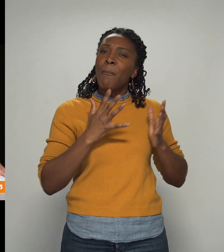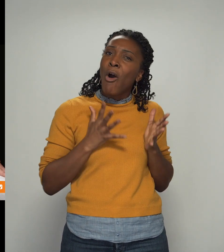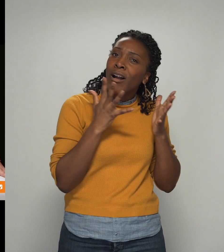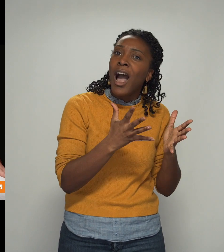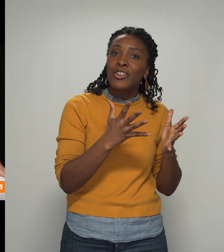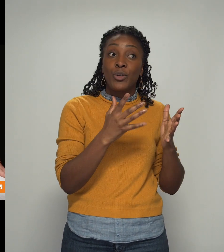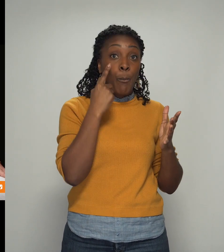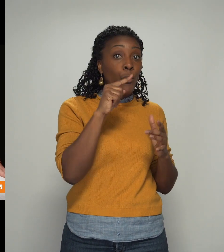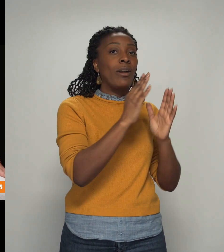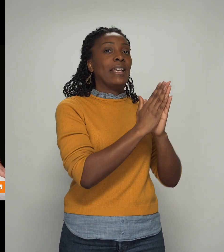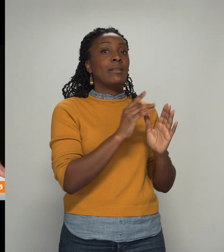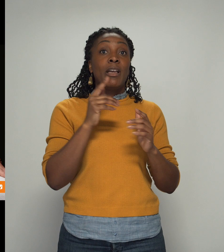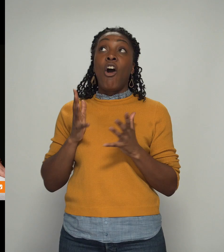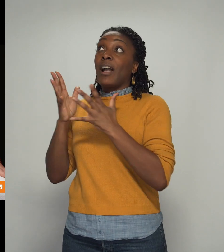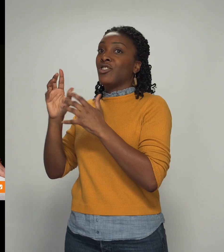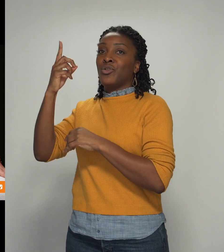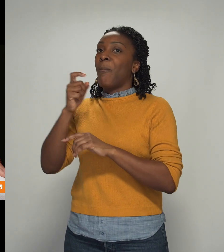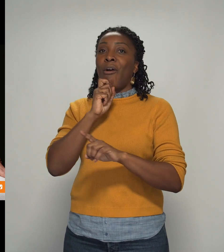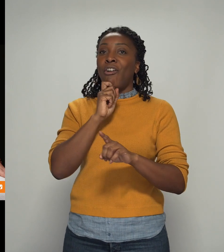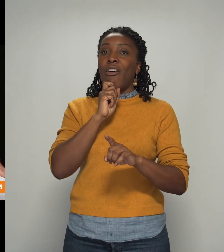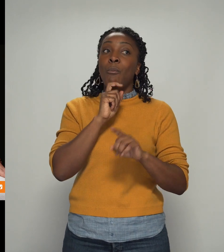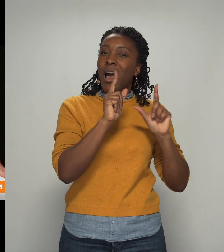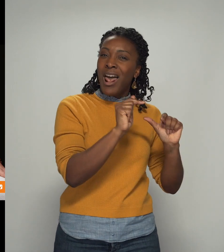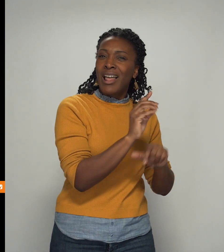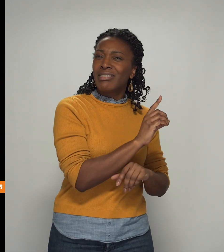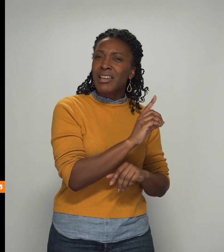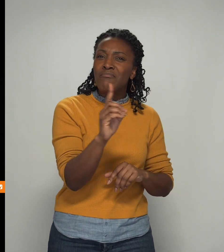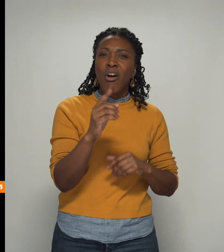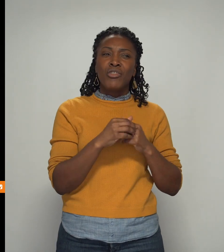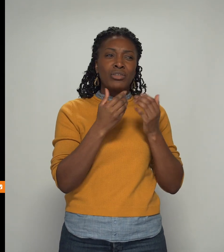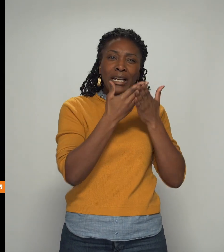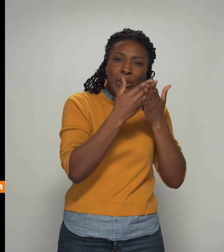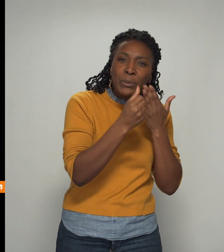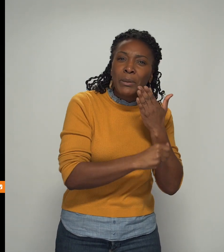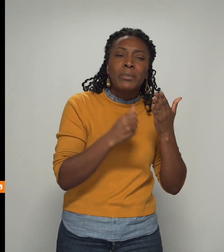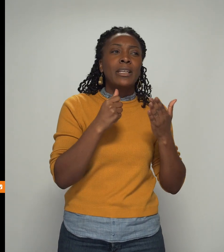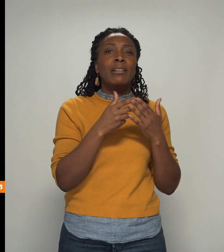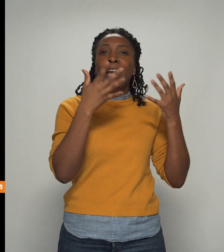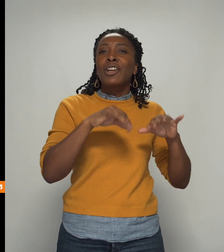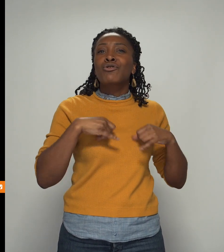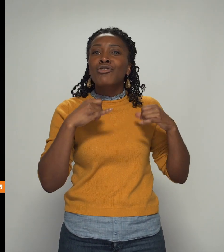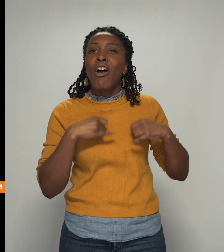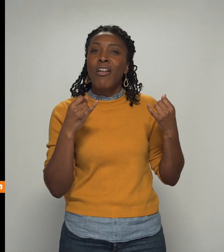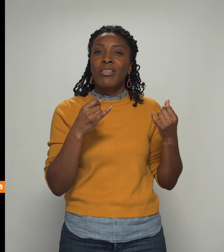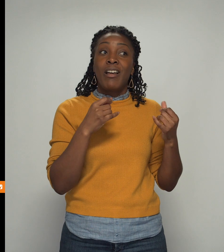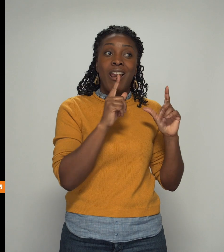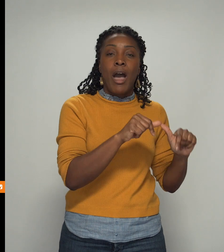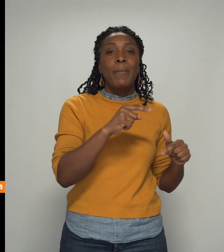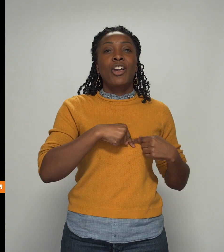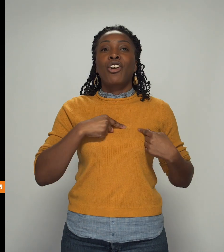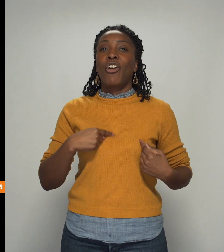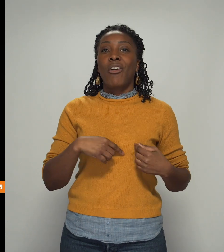m'engager envers l'église, mais pas envers Dieu. Je suis présent le dimanche, aux études bibliques, aux réunions de jeunes. Je suis présent physiquement, mais mon cœur est attaché au